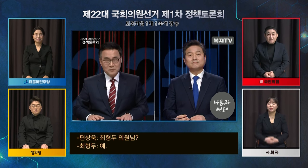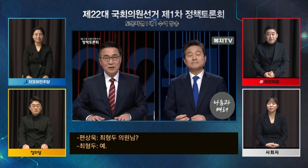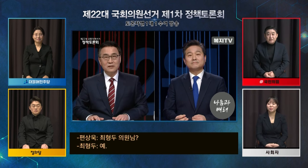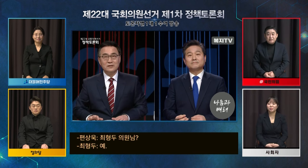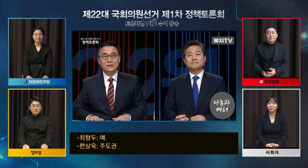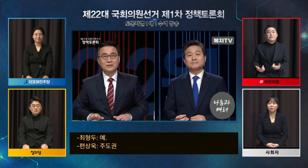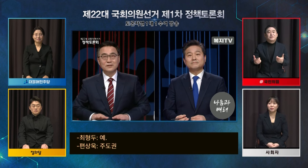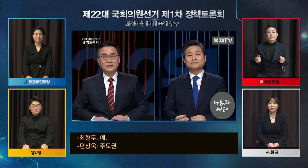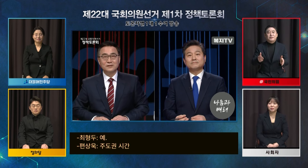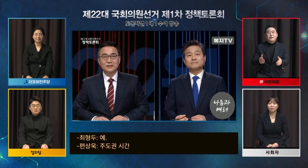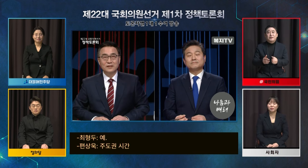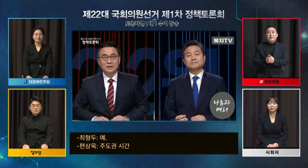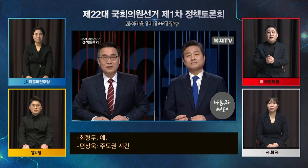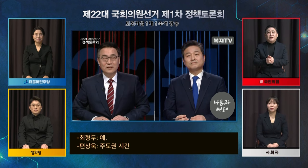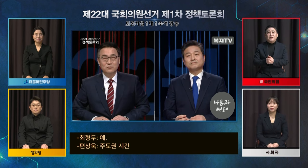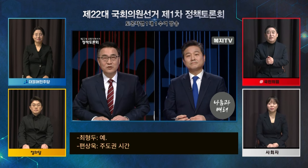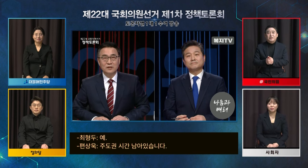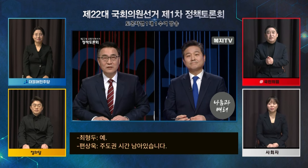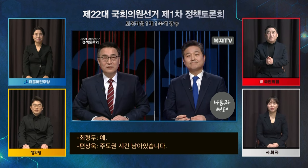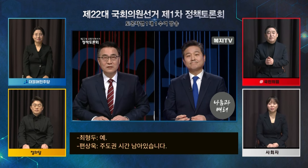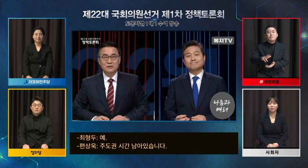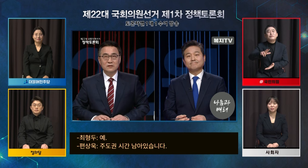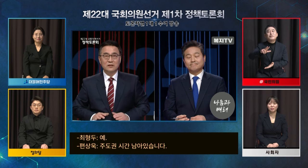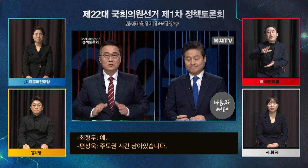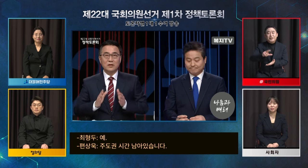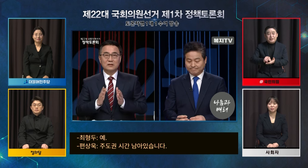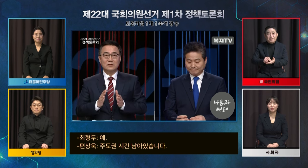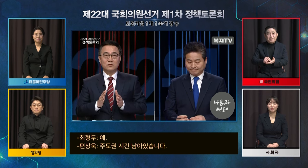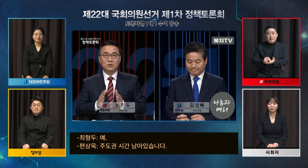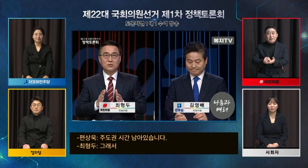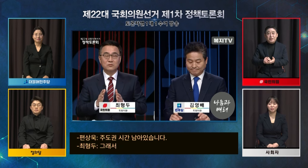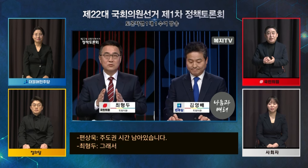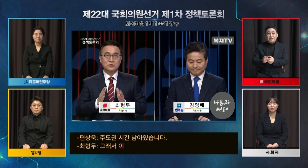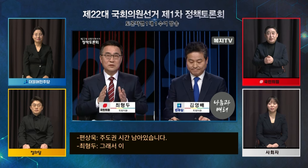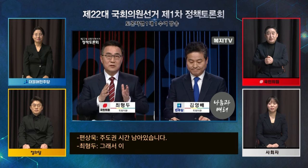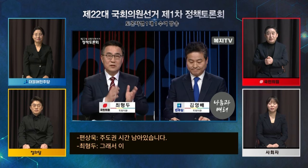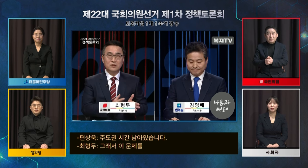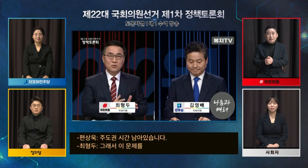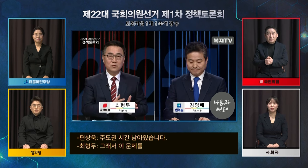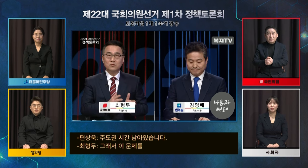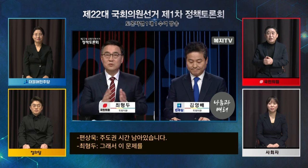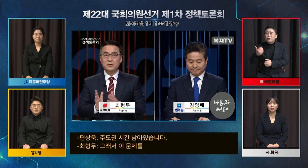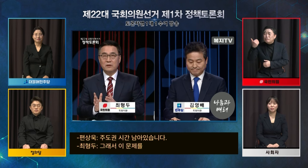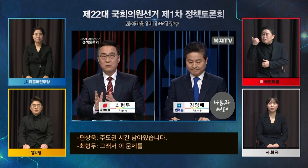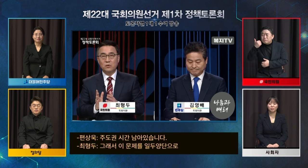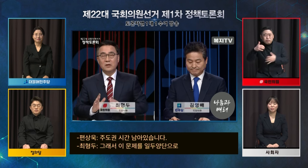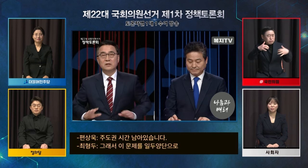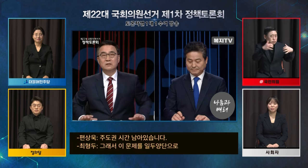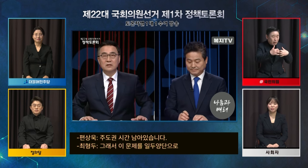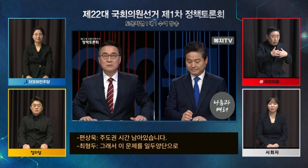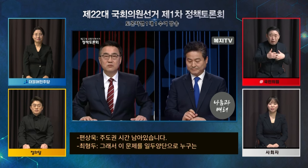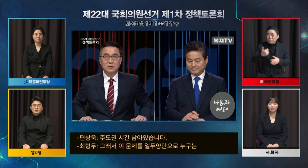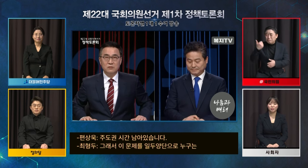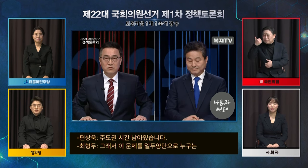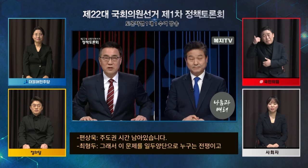네, 그렇습니다. 그래서 저는 이 문제를 어떤 일도 양단으로 누구는 전쟁이고 누구는 평화고 이건 사실 북한의 술책에